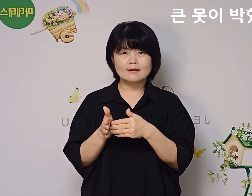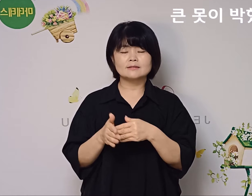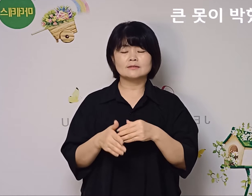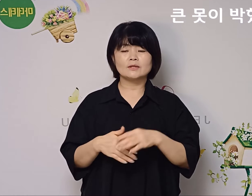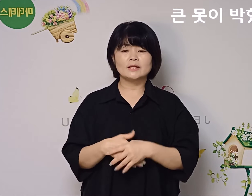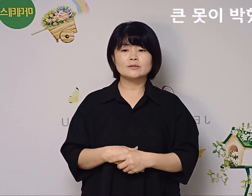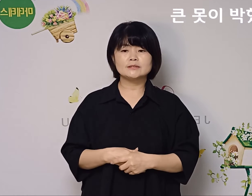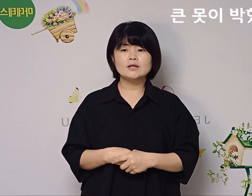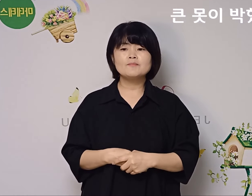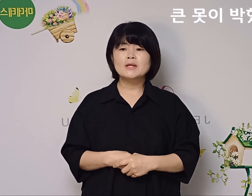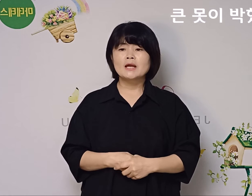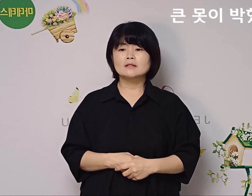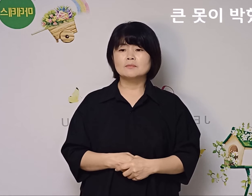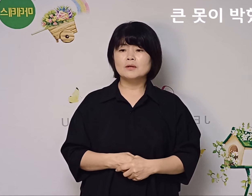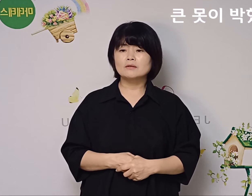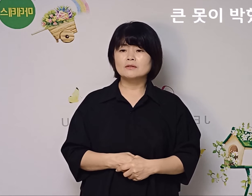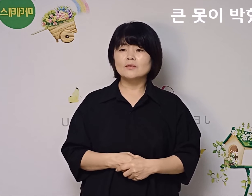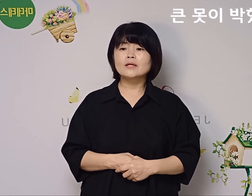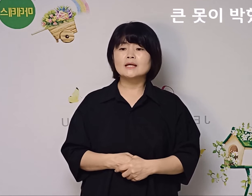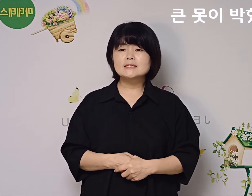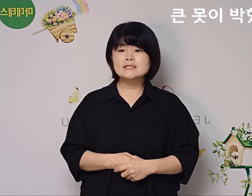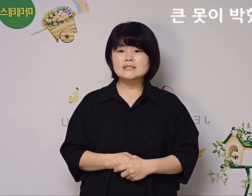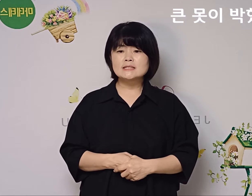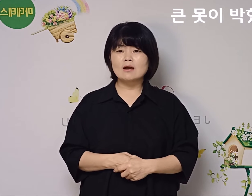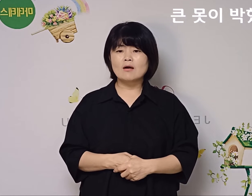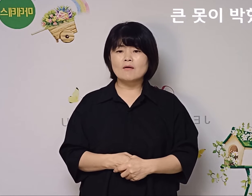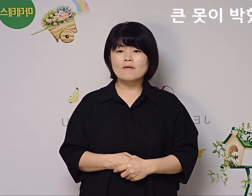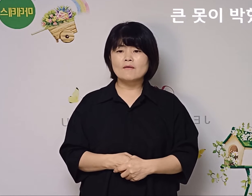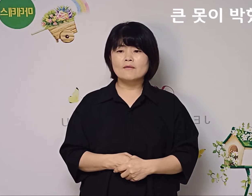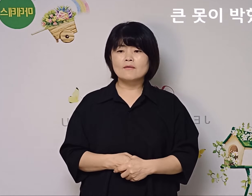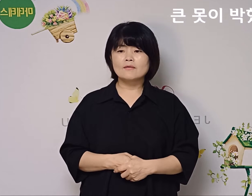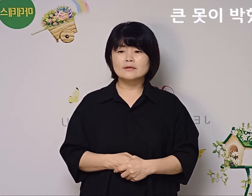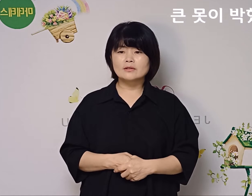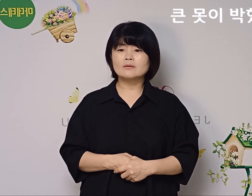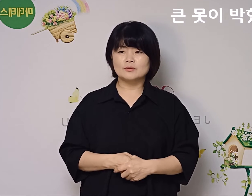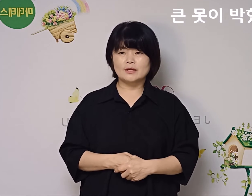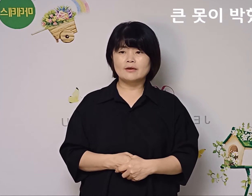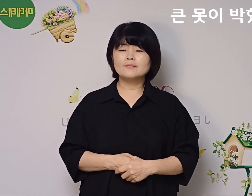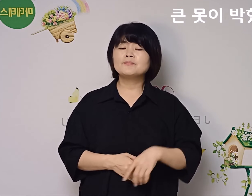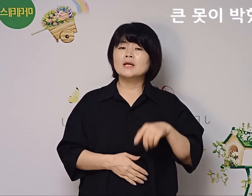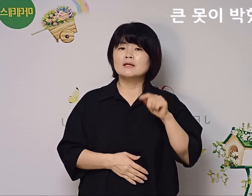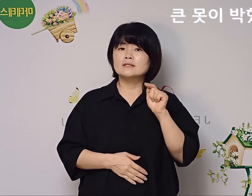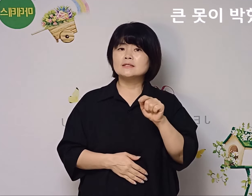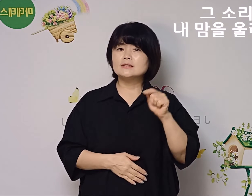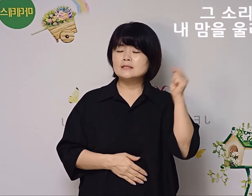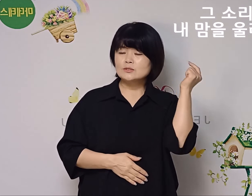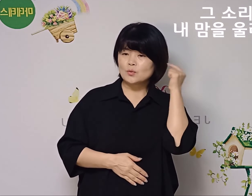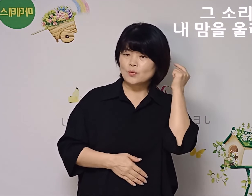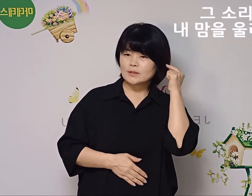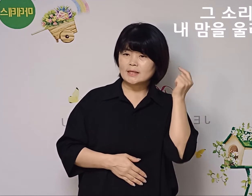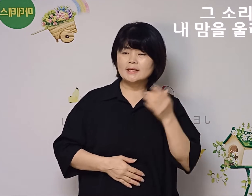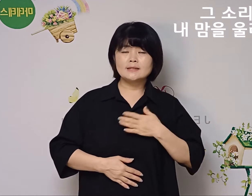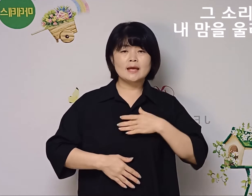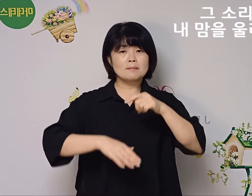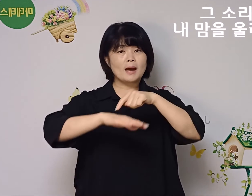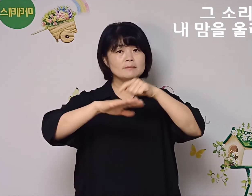박혔다라는 거에 되거든요. 그러면 여기까지 연결해 볼게요. 그 소리 내